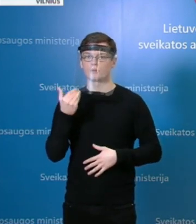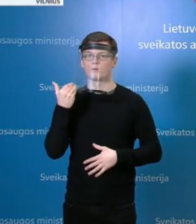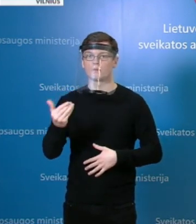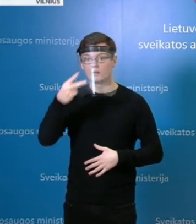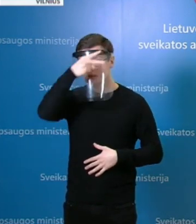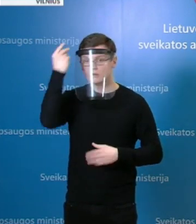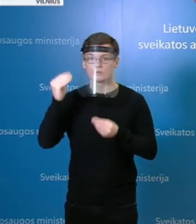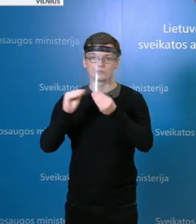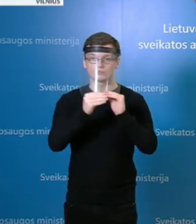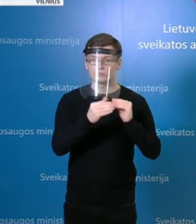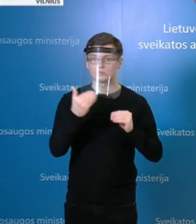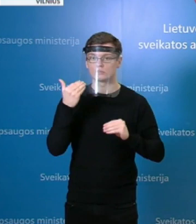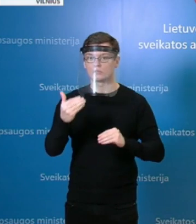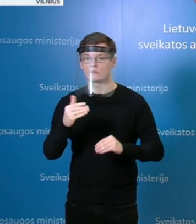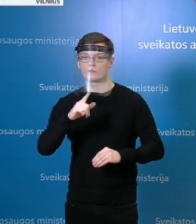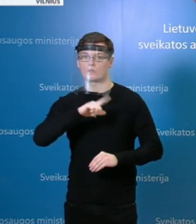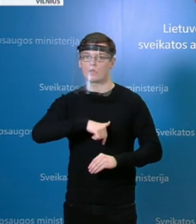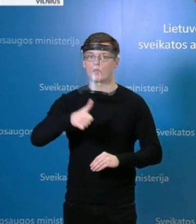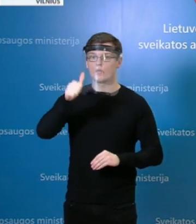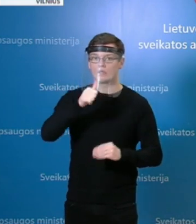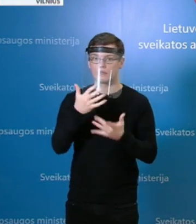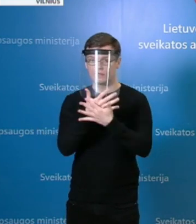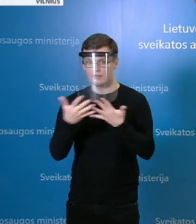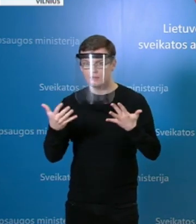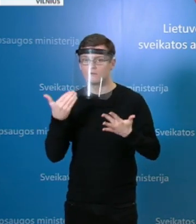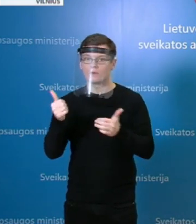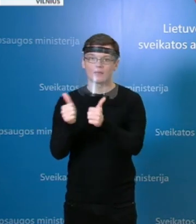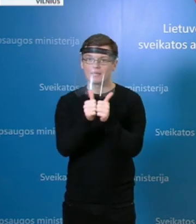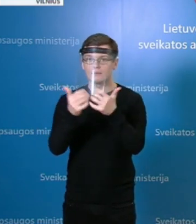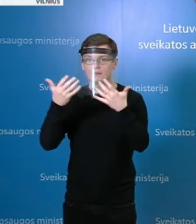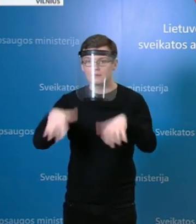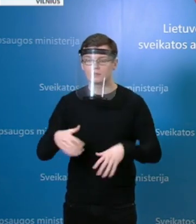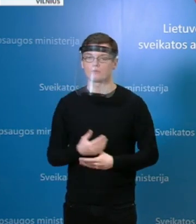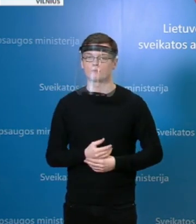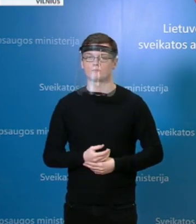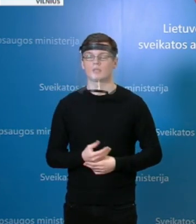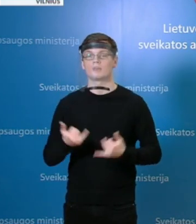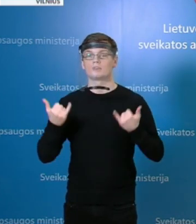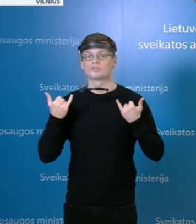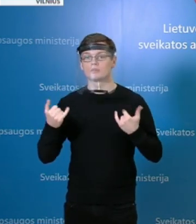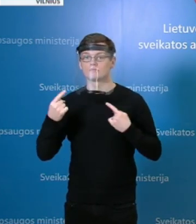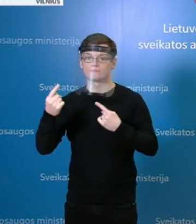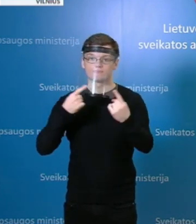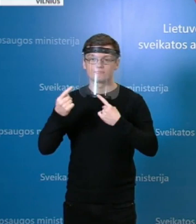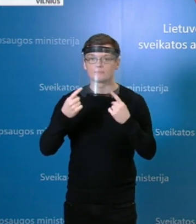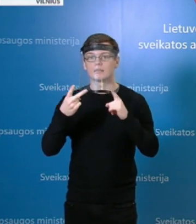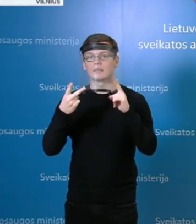kaimyninėmis valstybėmis, šiandien kaip tik vyks toks pokalbis, kuris yra kaip antras žingsnis po sausumos sienų atidarimo